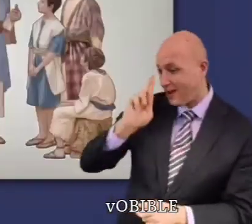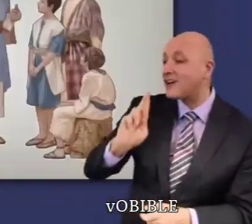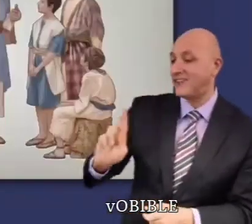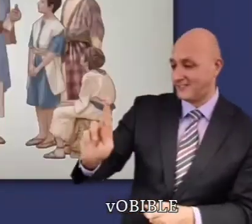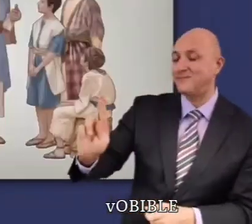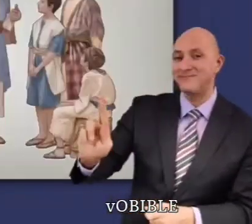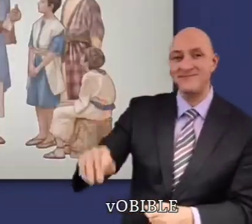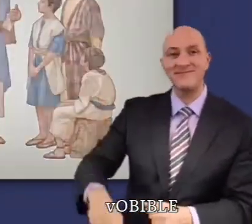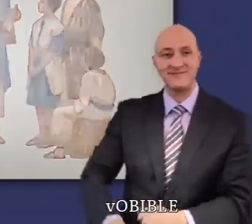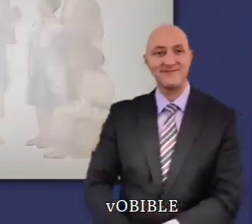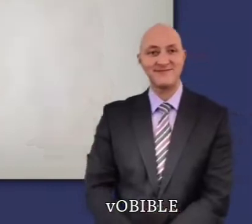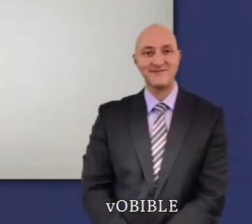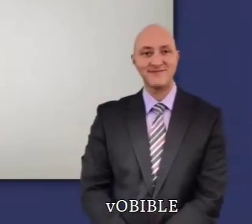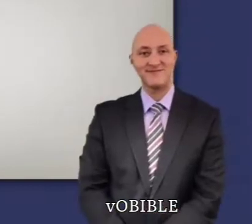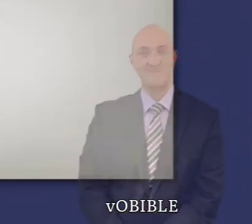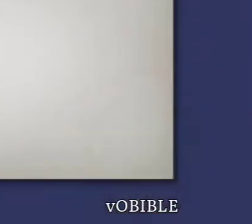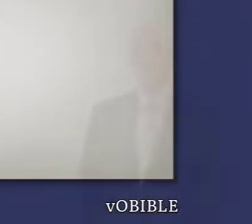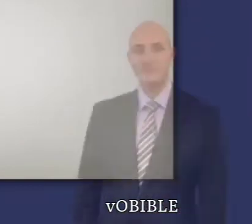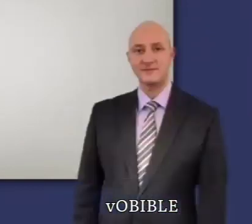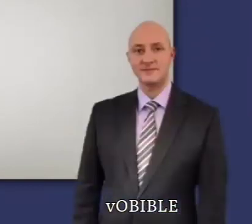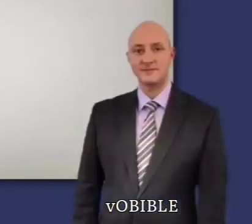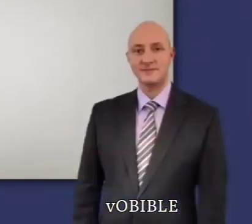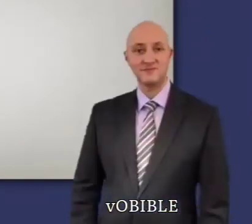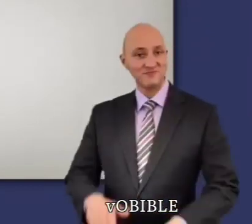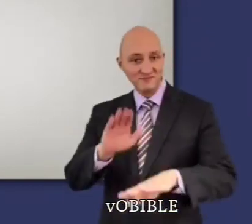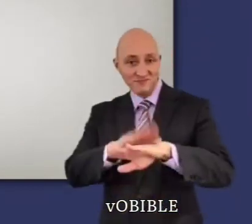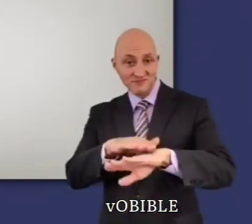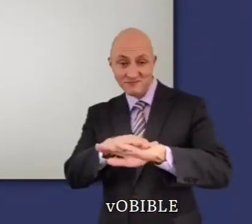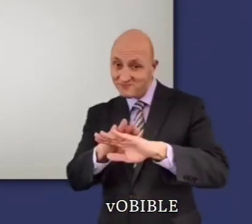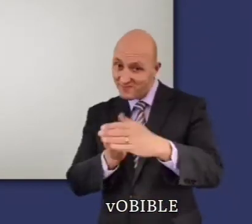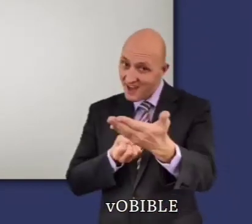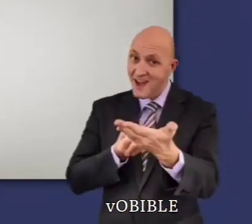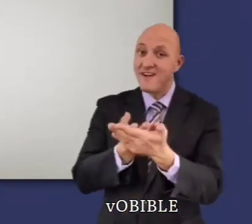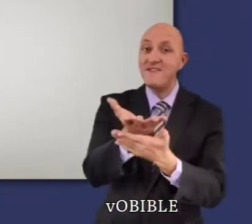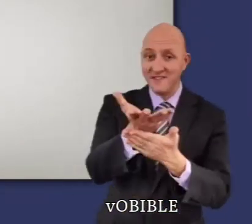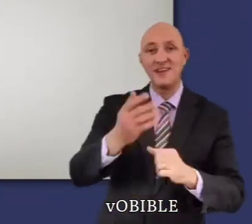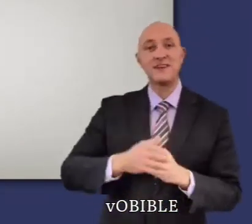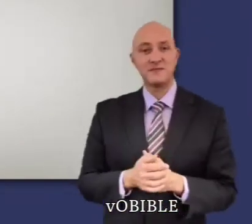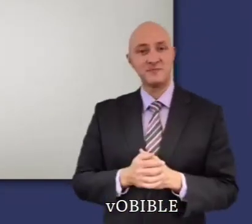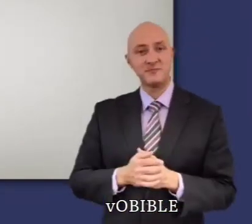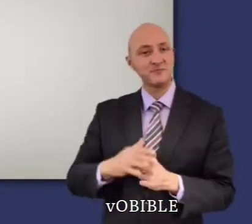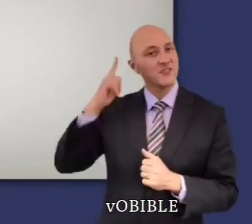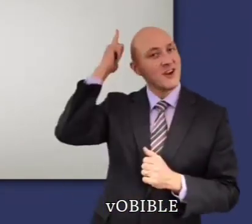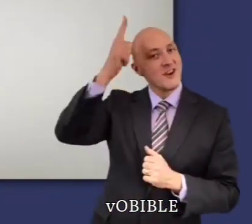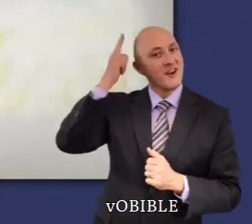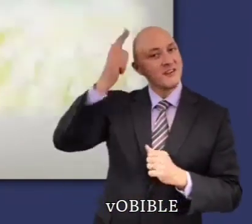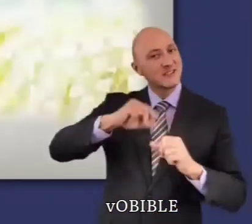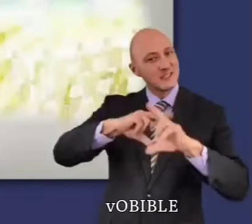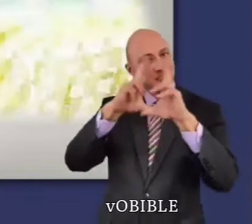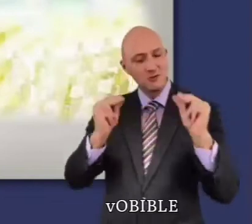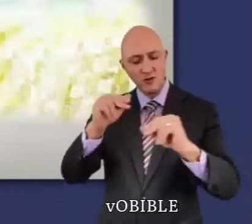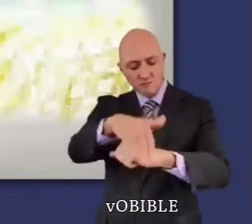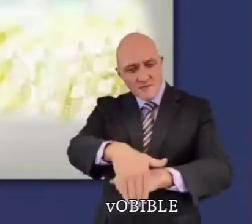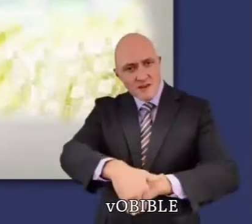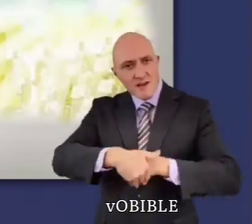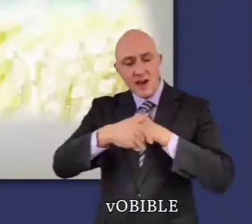que font les nations d'alentour. Les Israélites doivent aussi avoir des égards pour les aveugles, les sourds et les résidents